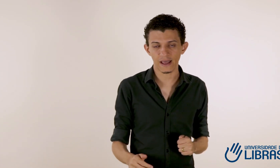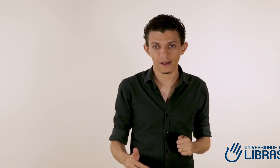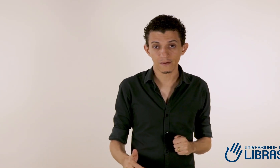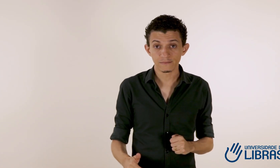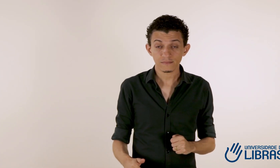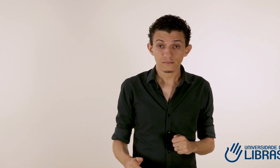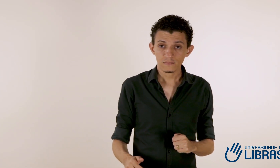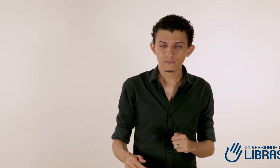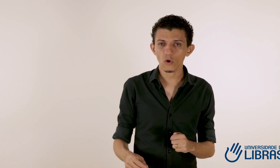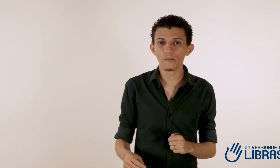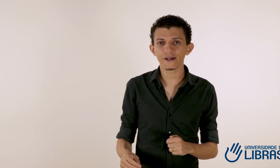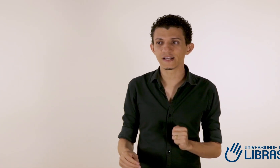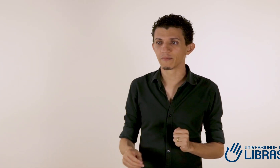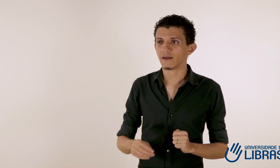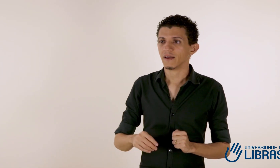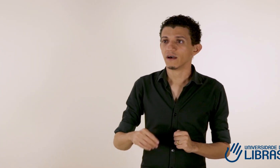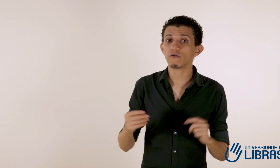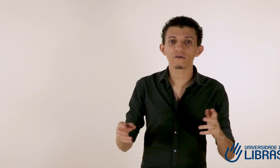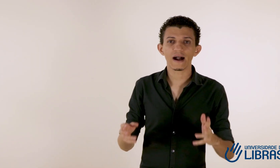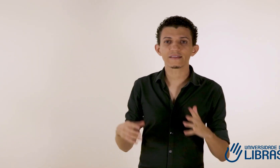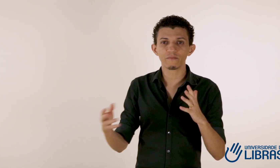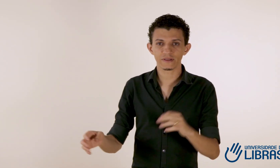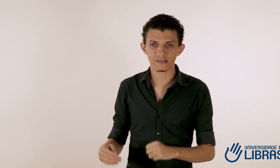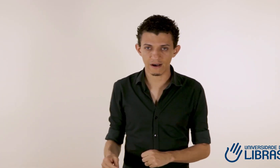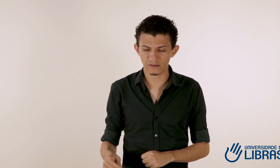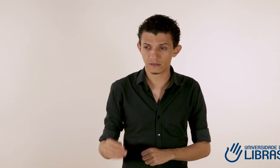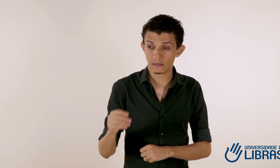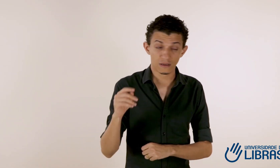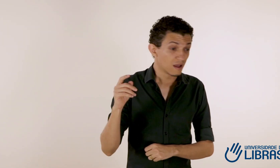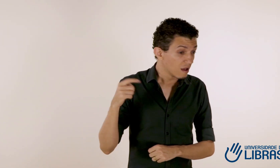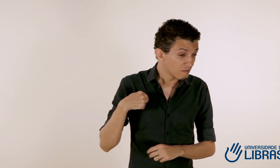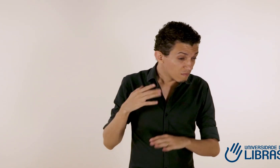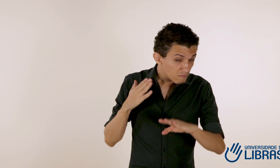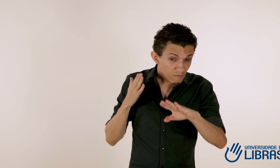ideia. Ou, por exemplo, eu vou num lugar que tem muitas árvores.